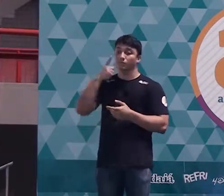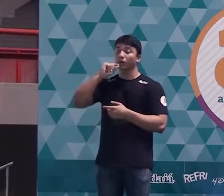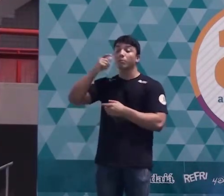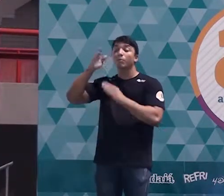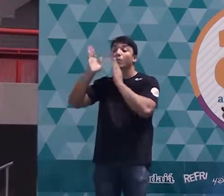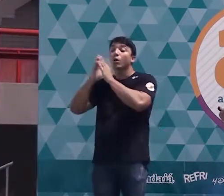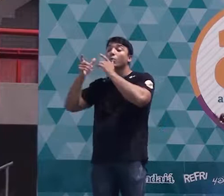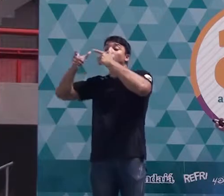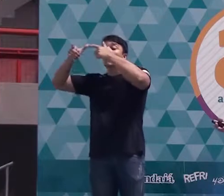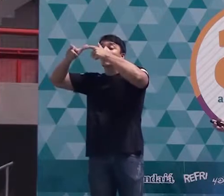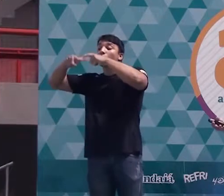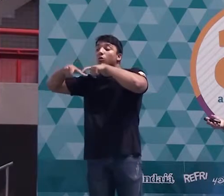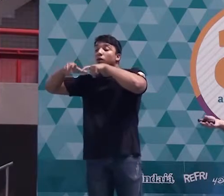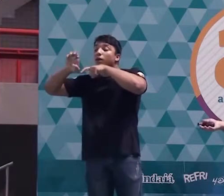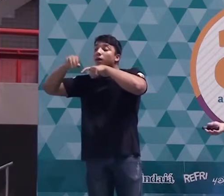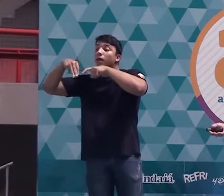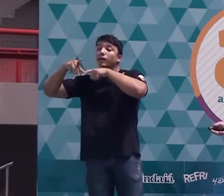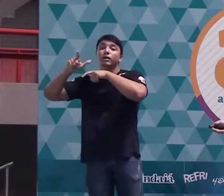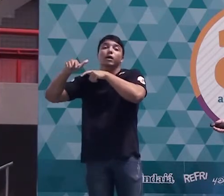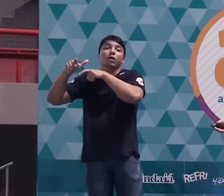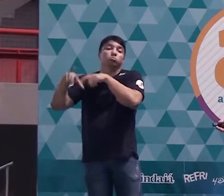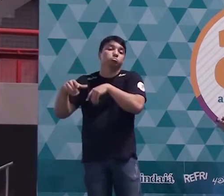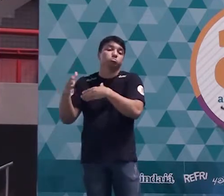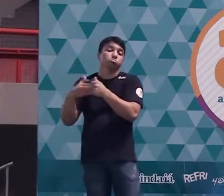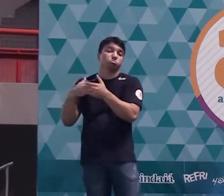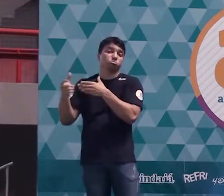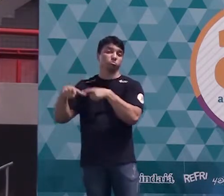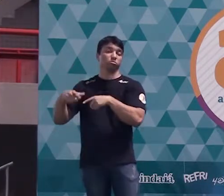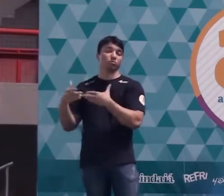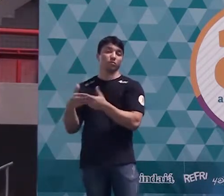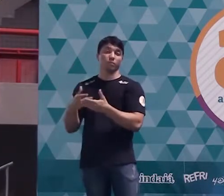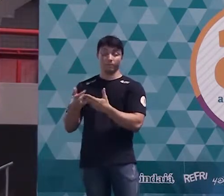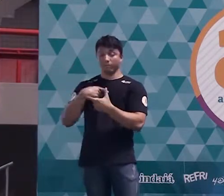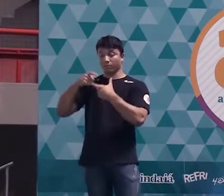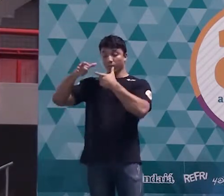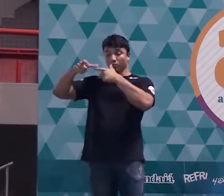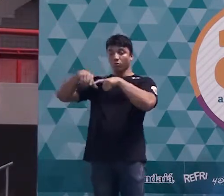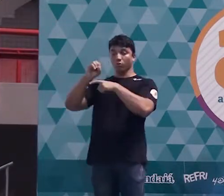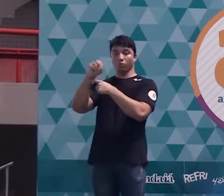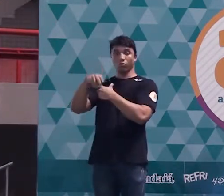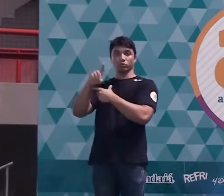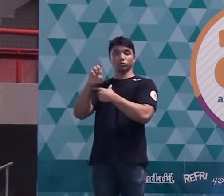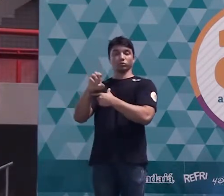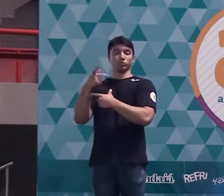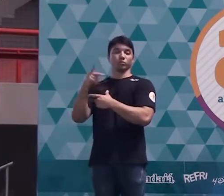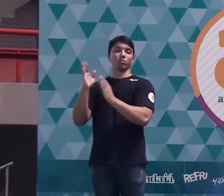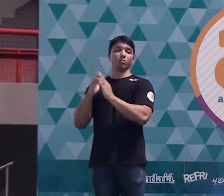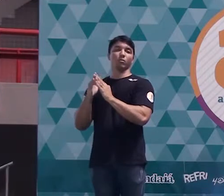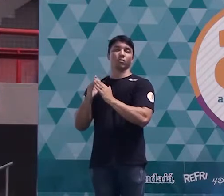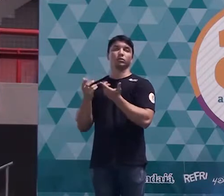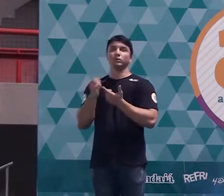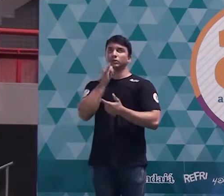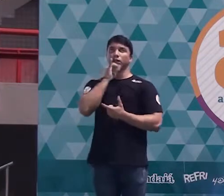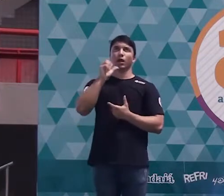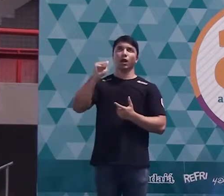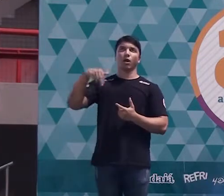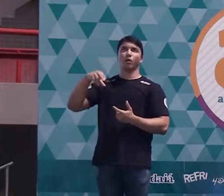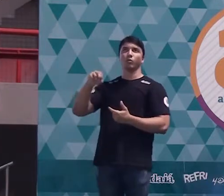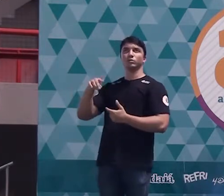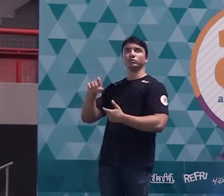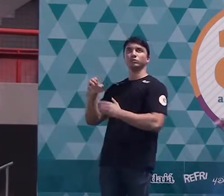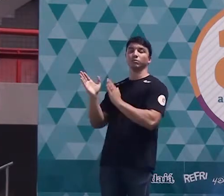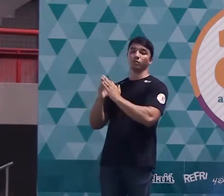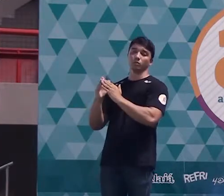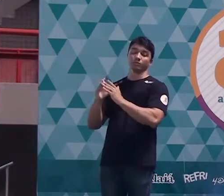mora, mora em algum lugar. Aí eu pergunto, onde você mora? Professor, eu posso perguntar aonde